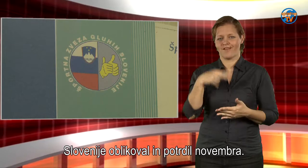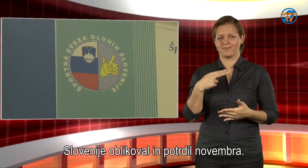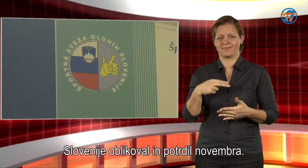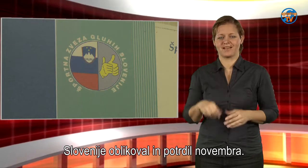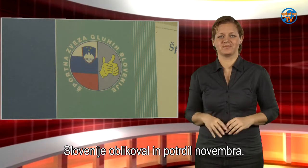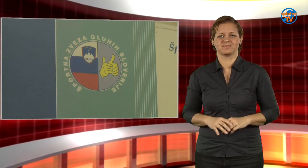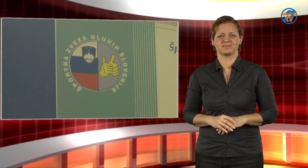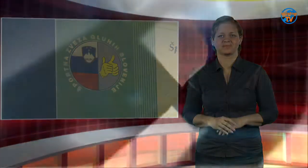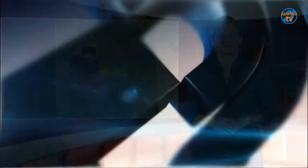novembra.